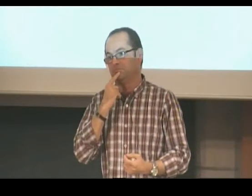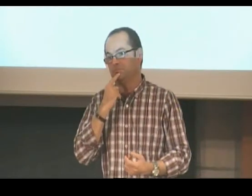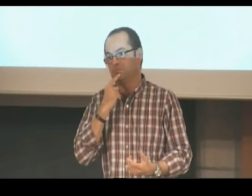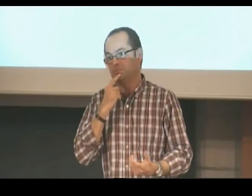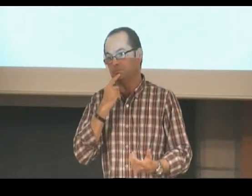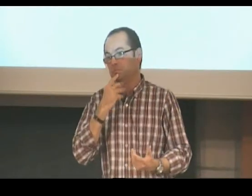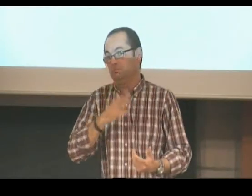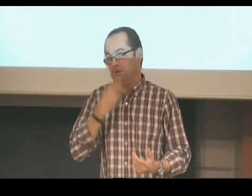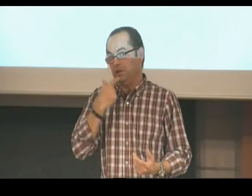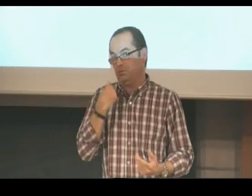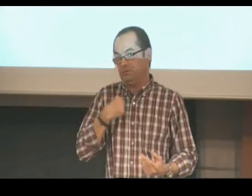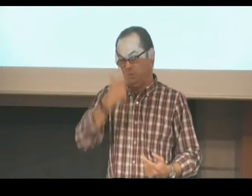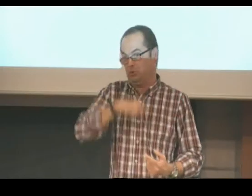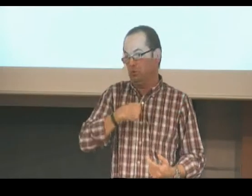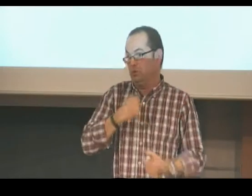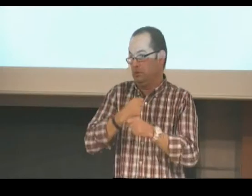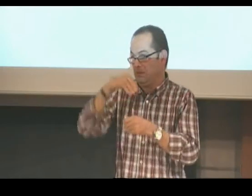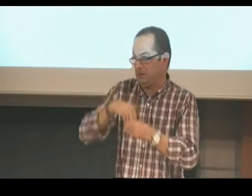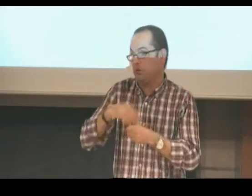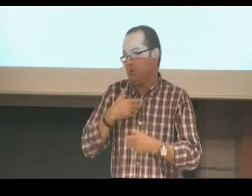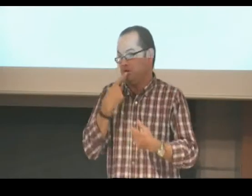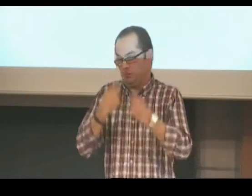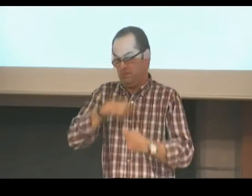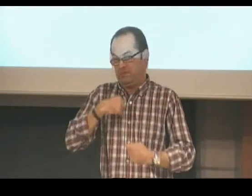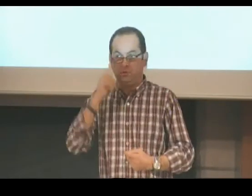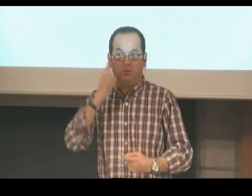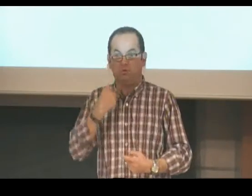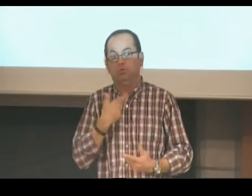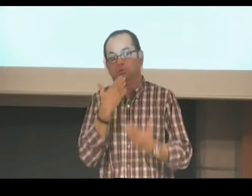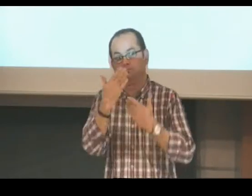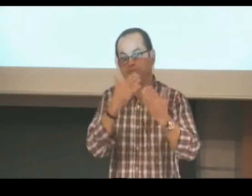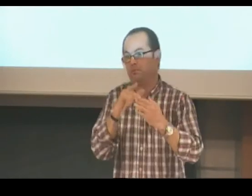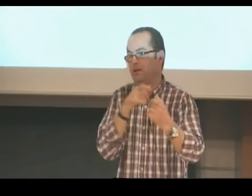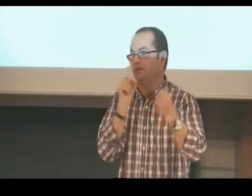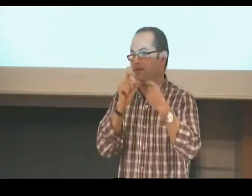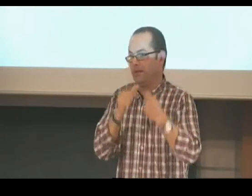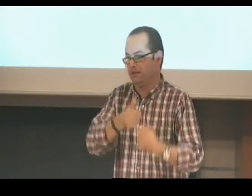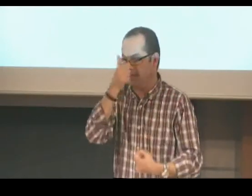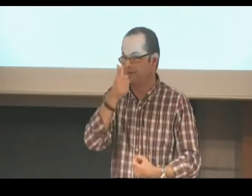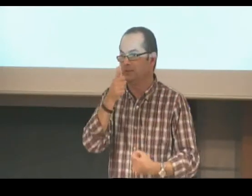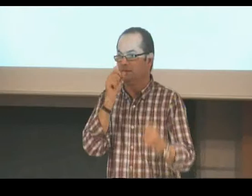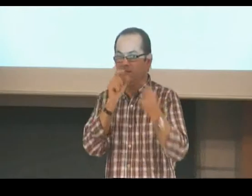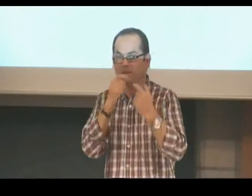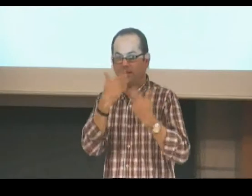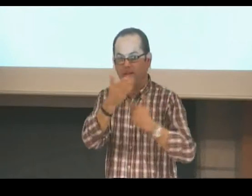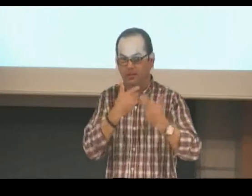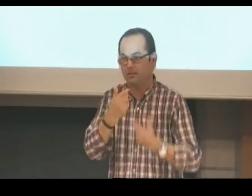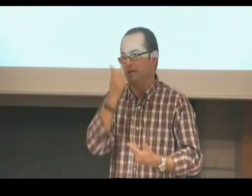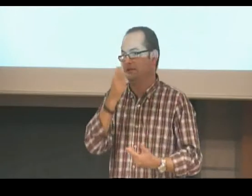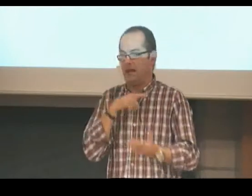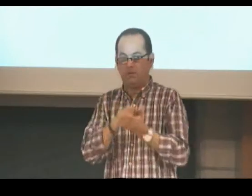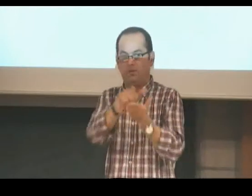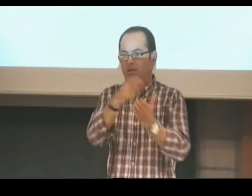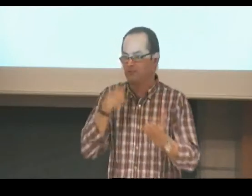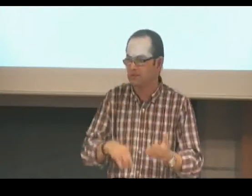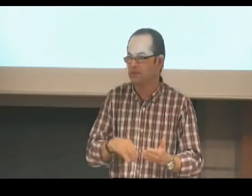La persona encarregada d'extreure la informació i de licitar els discursos serà una persona sorda, que serà un entrevistador sord,